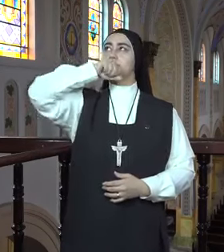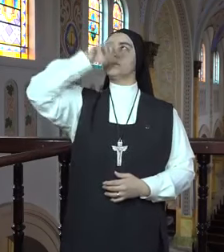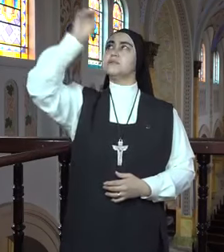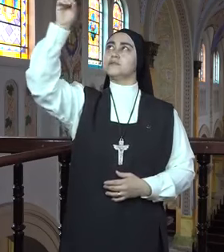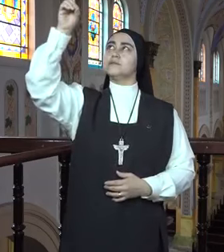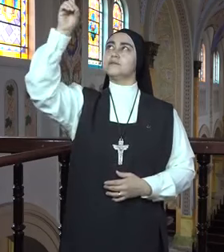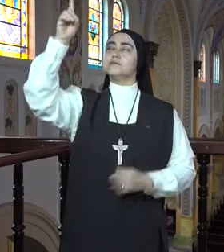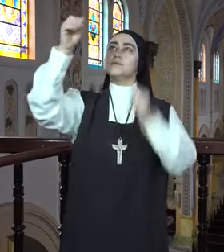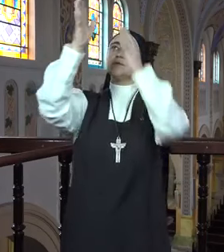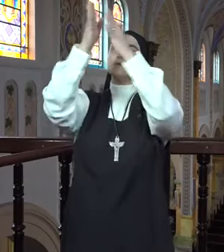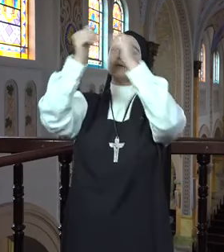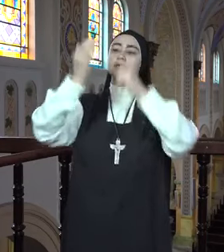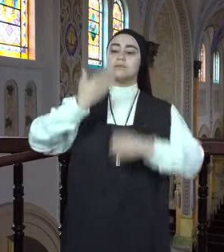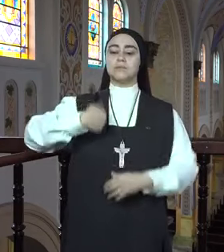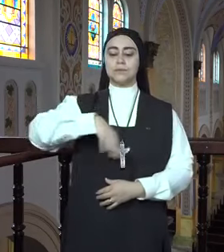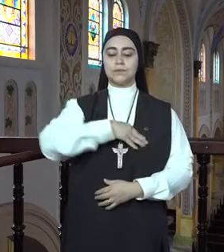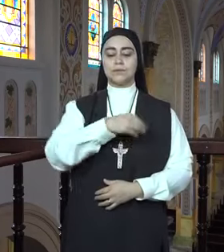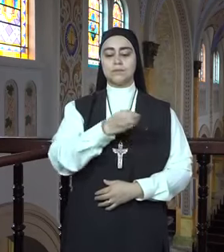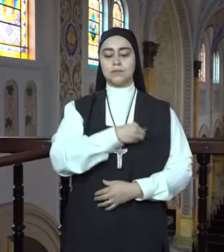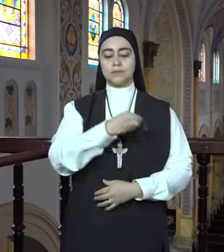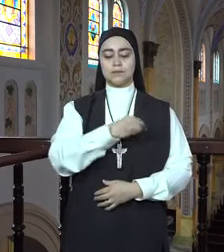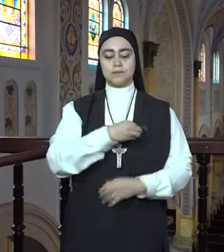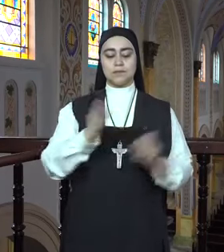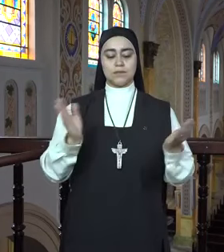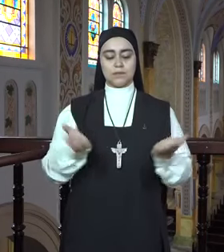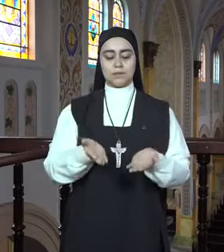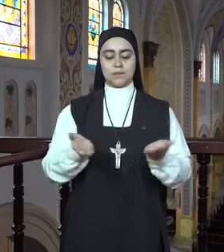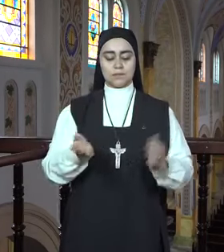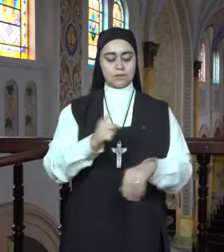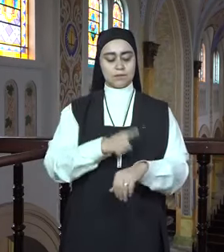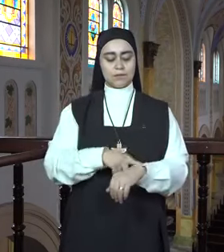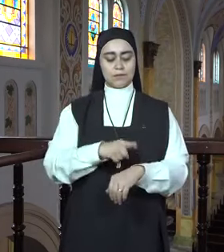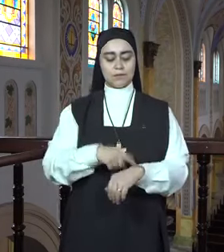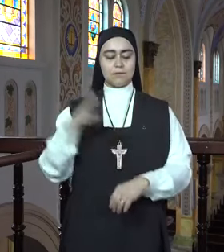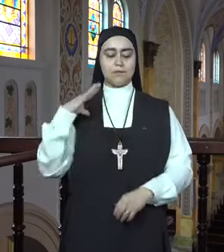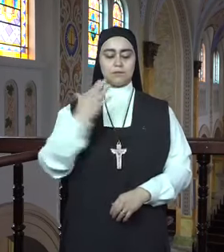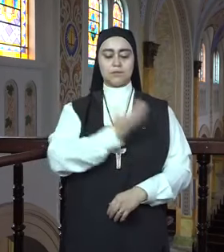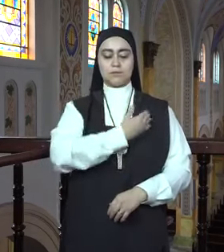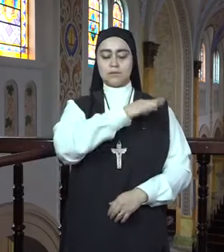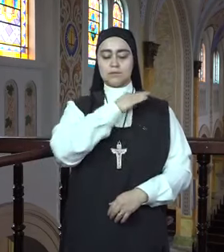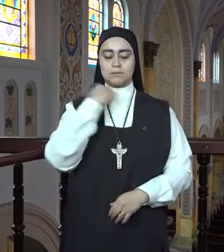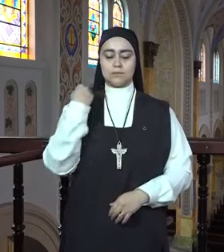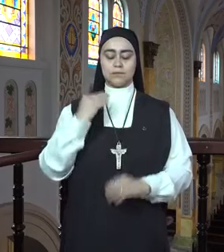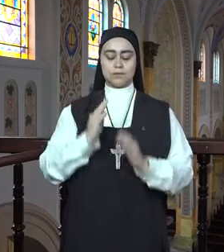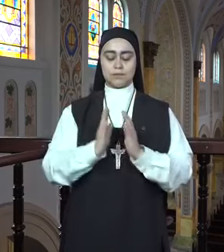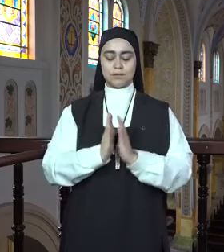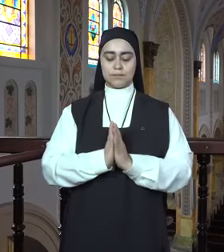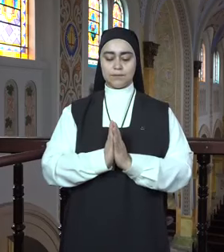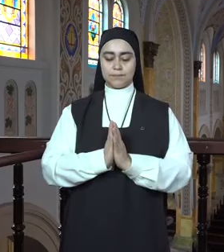de Deus, rogai por nós, pecadores, agora e na hora de nossa morte. Amém.